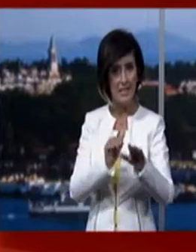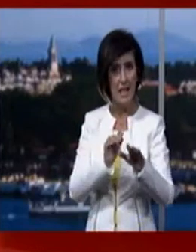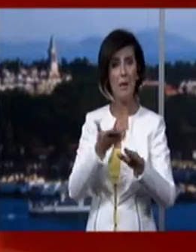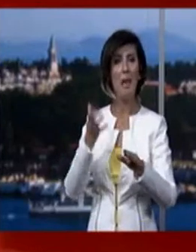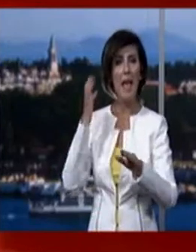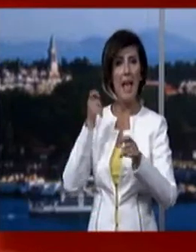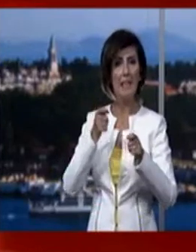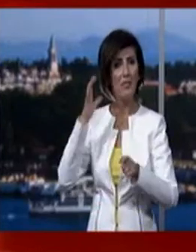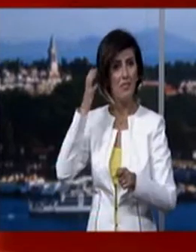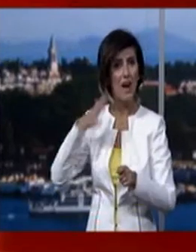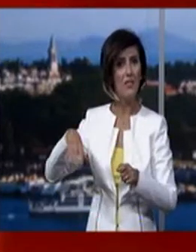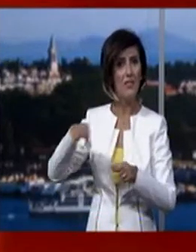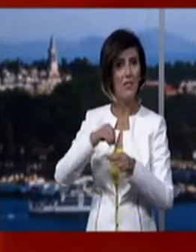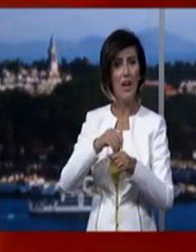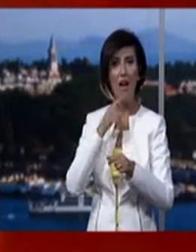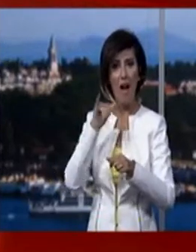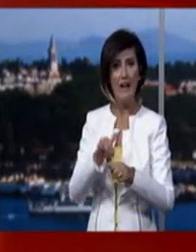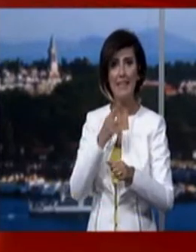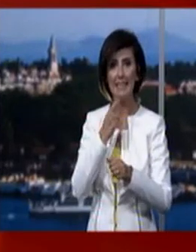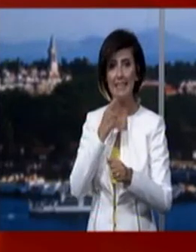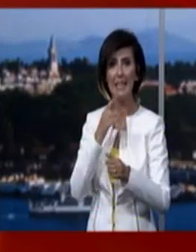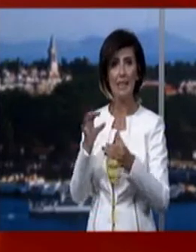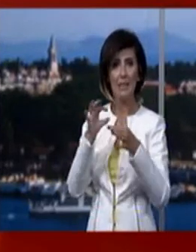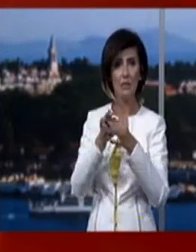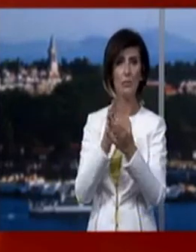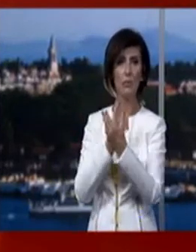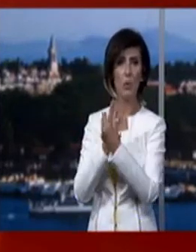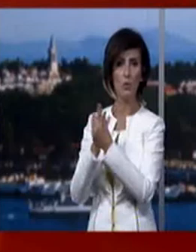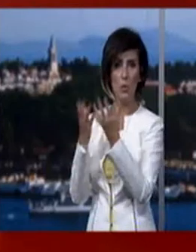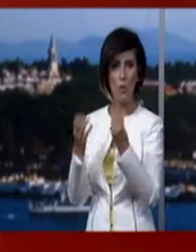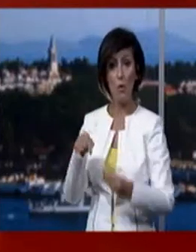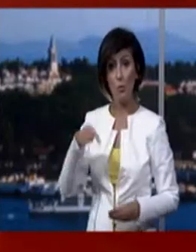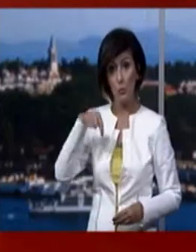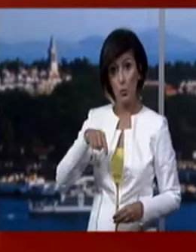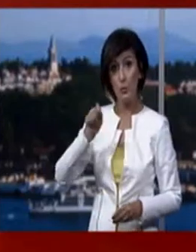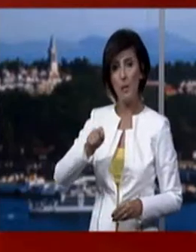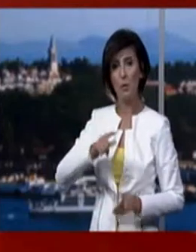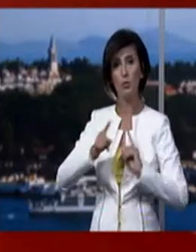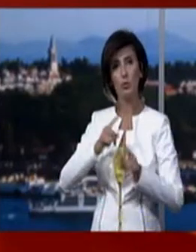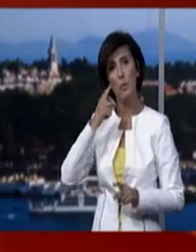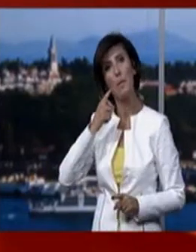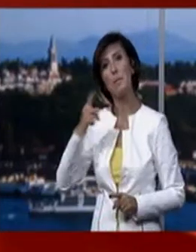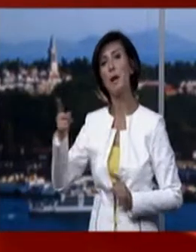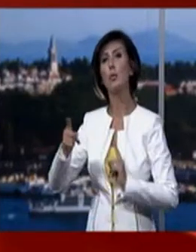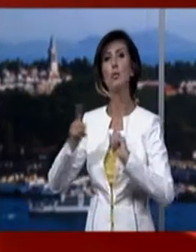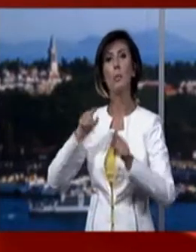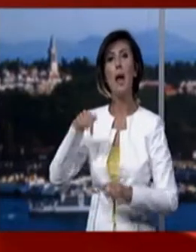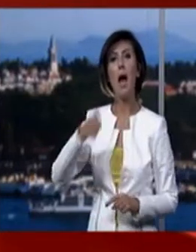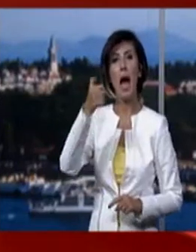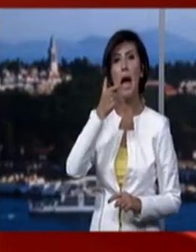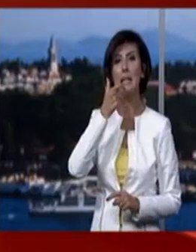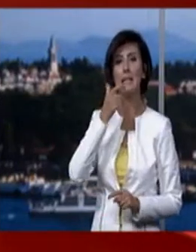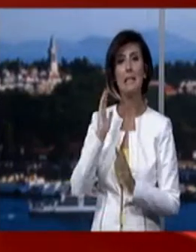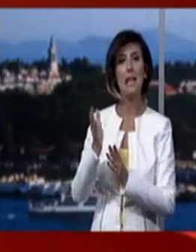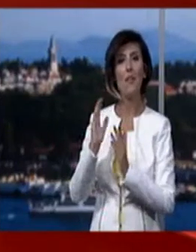hakkındaki iddialara ilişkin dosyalar da birleştirilmişti. Gözler bugün yapılacak olan duruşmaya çevrildi. Duruşmada